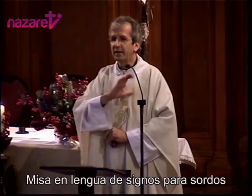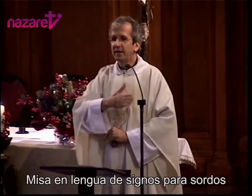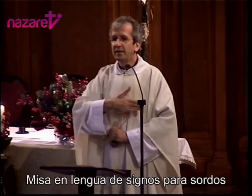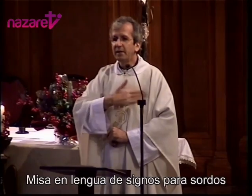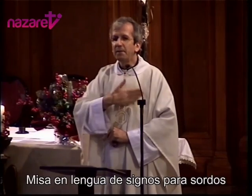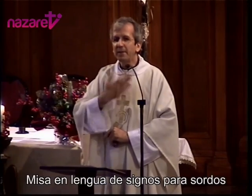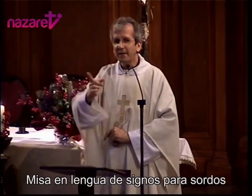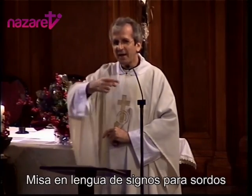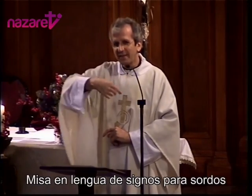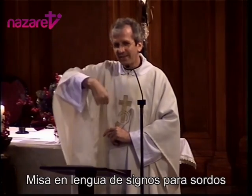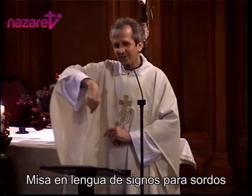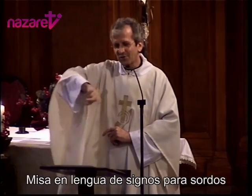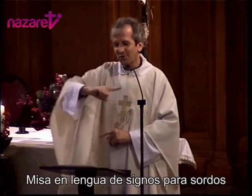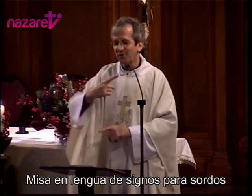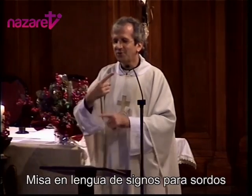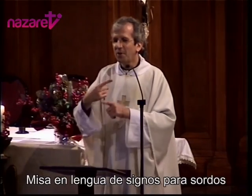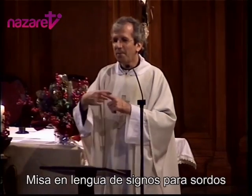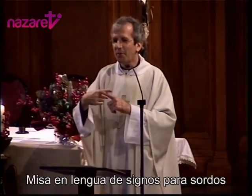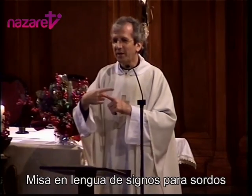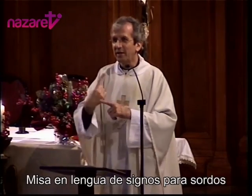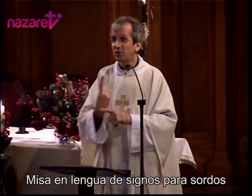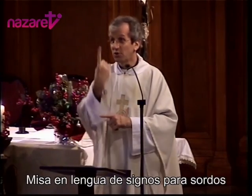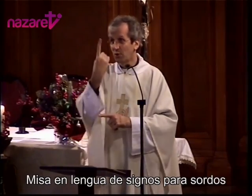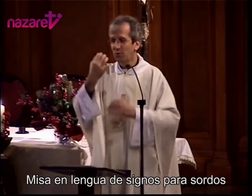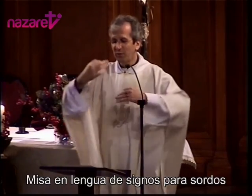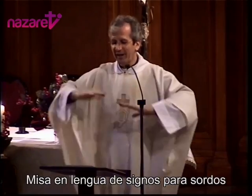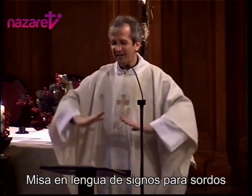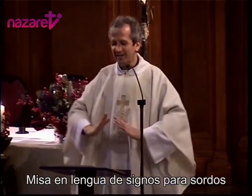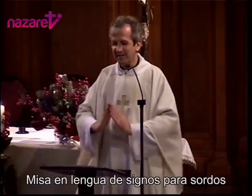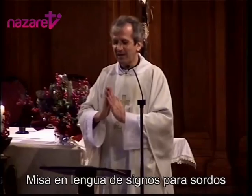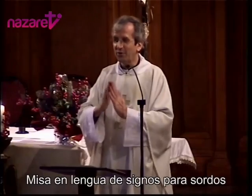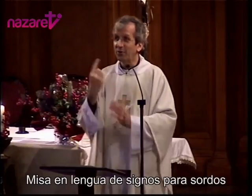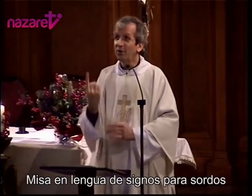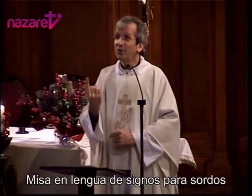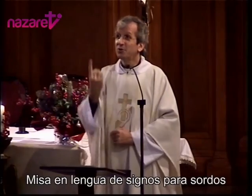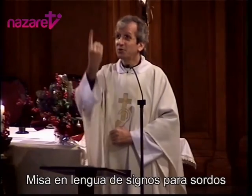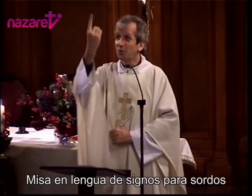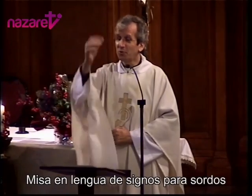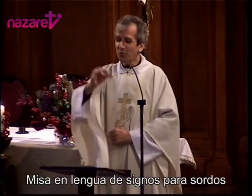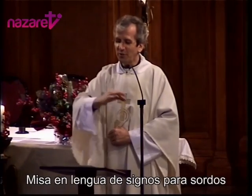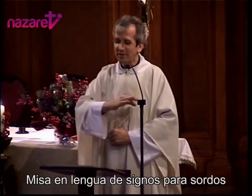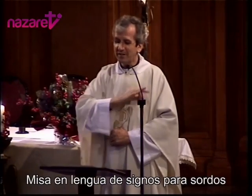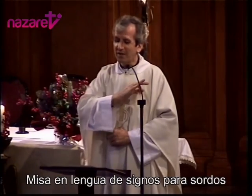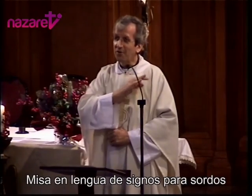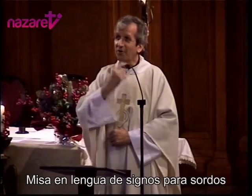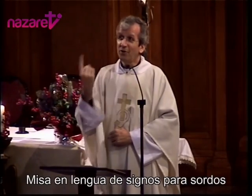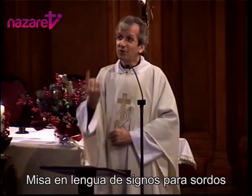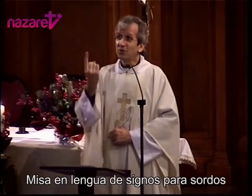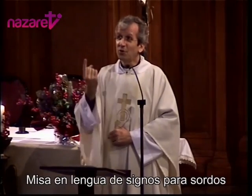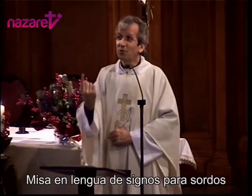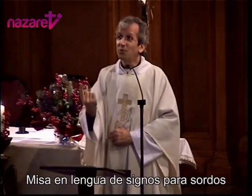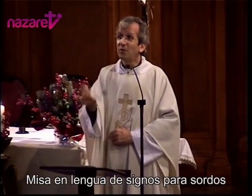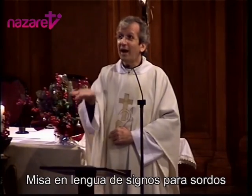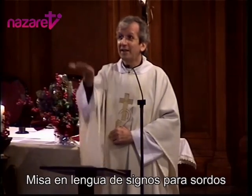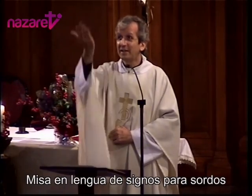Padre, ten piedad de nosotros, porque solo tú eres santo, solo tú, Señor,